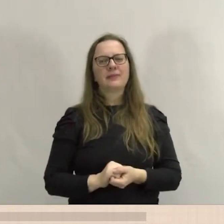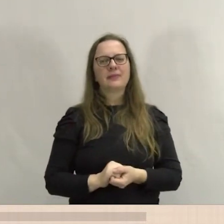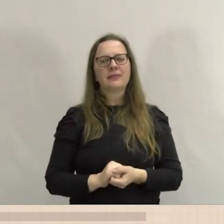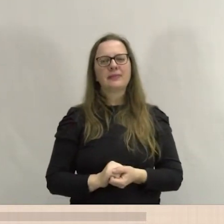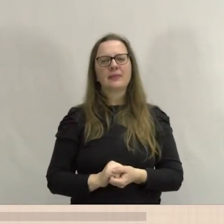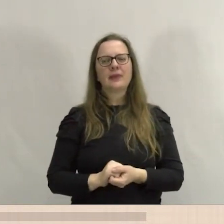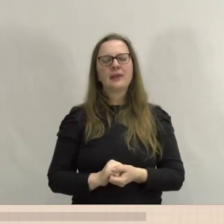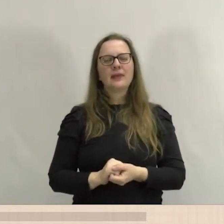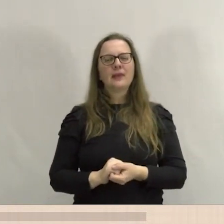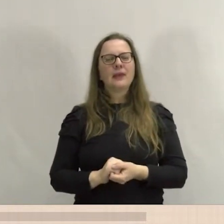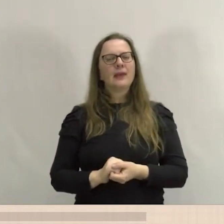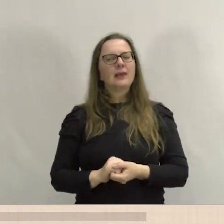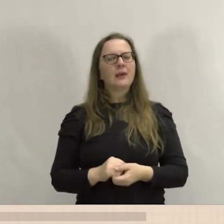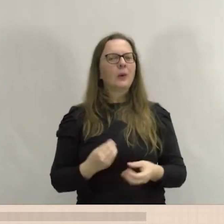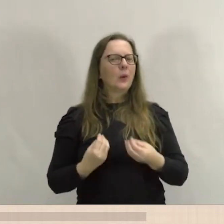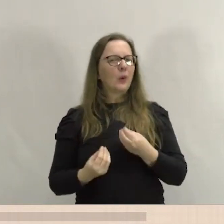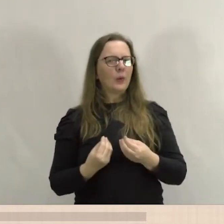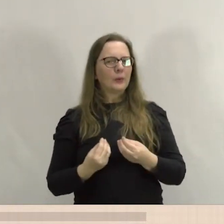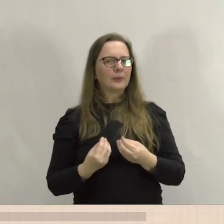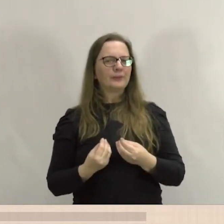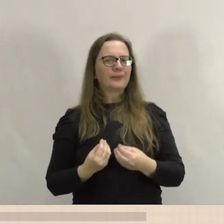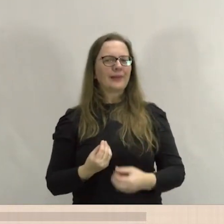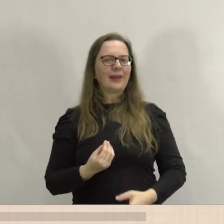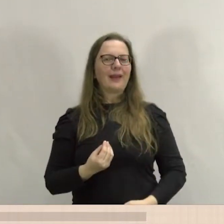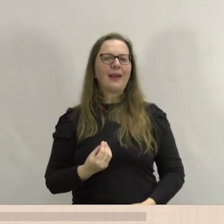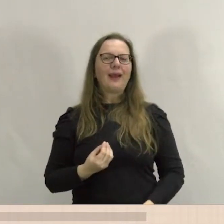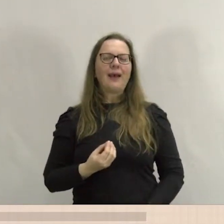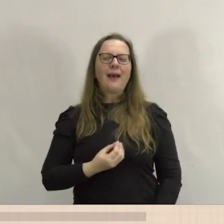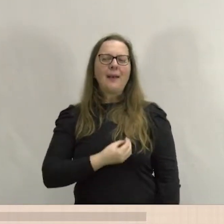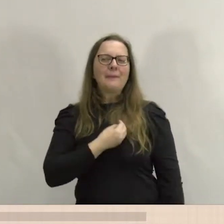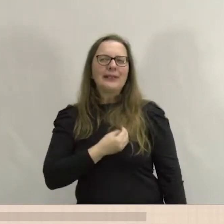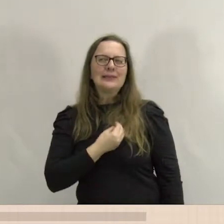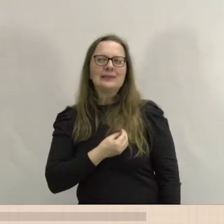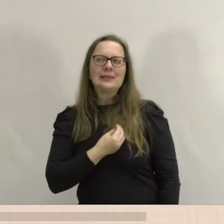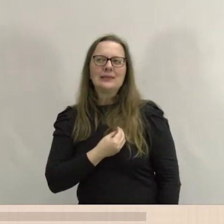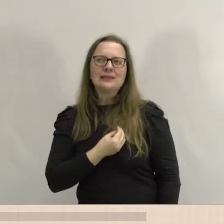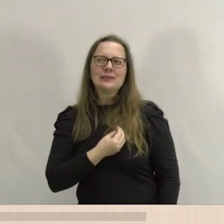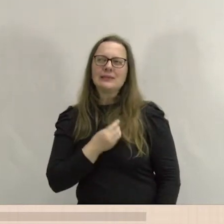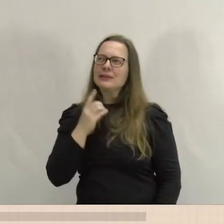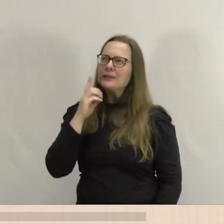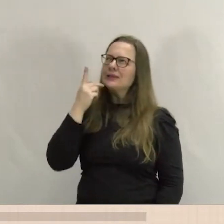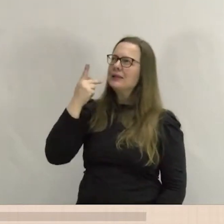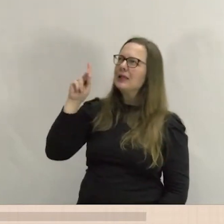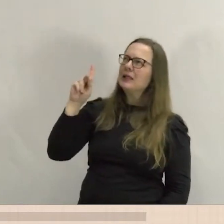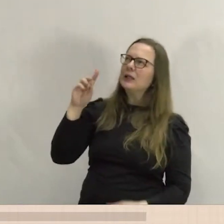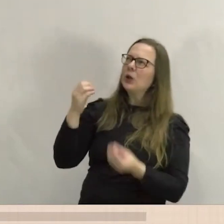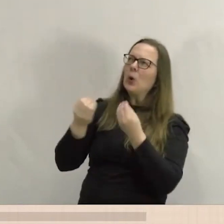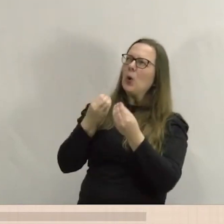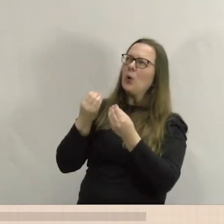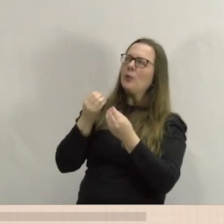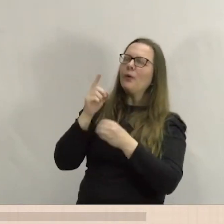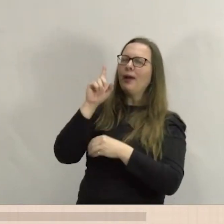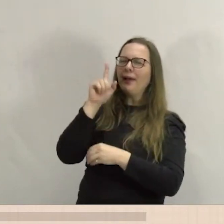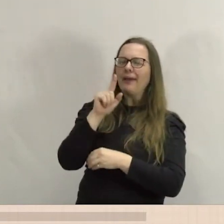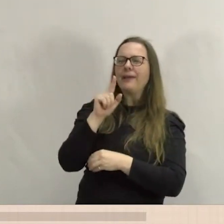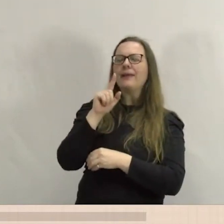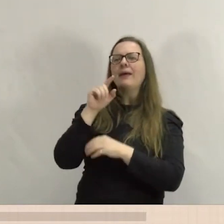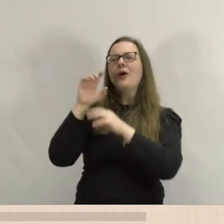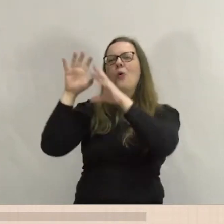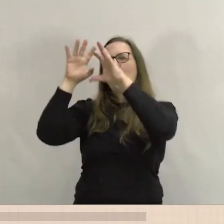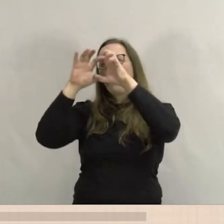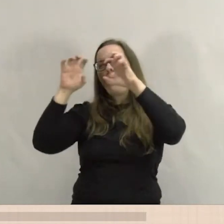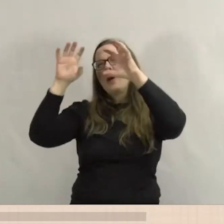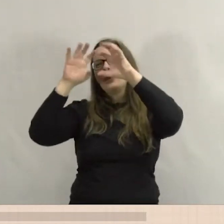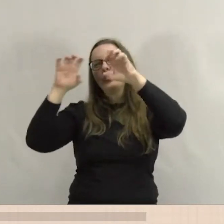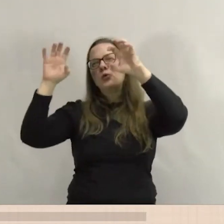do Senhor. Então a presença de Deus está na nuvem, porque é segundo o mandado